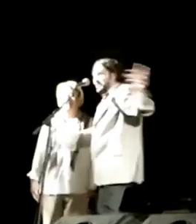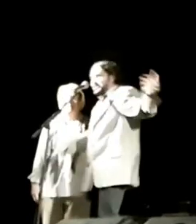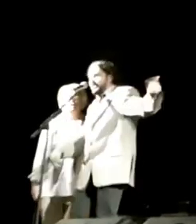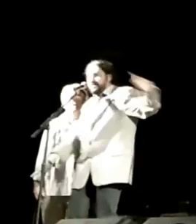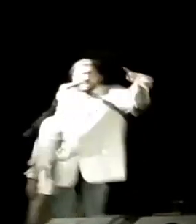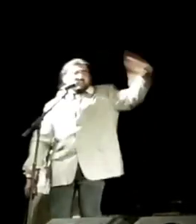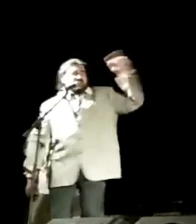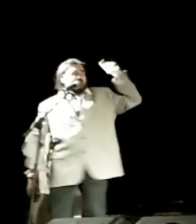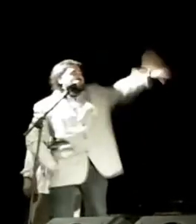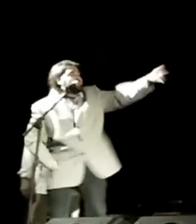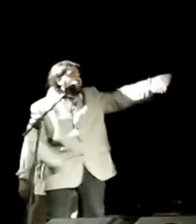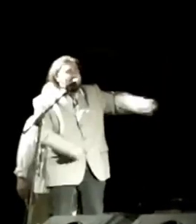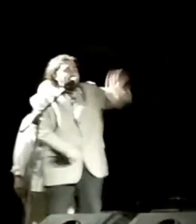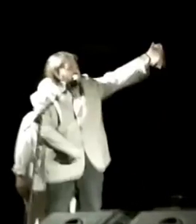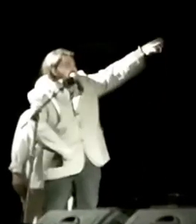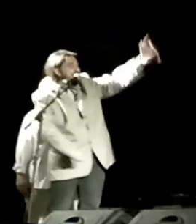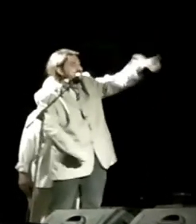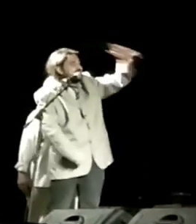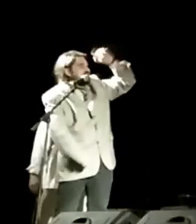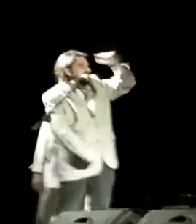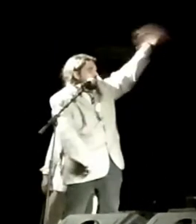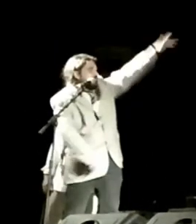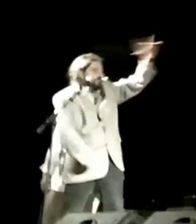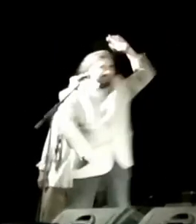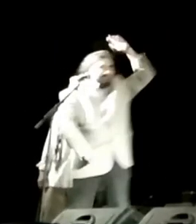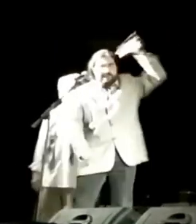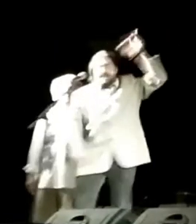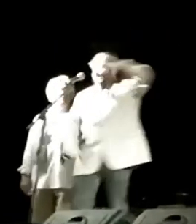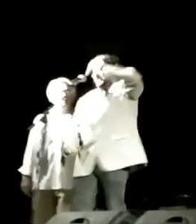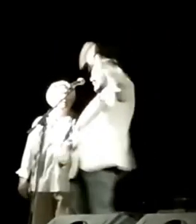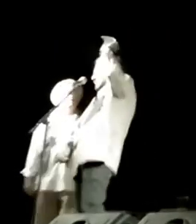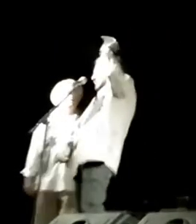callarem. Això. Terrorista! Va, vinga, marxa d'aquí!